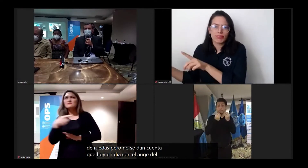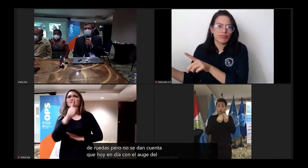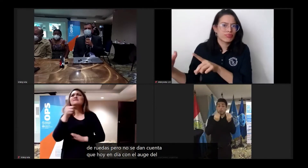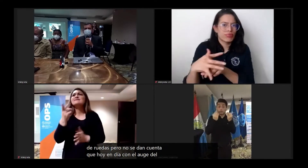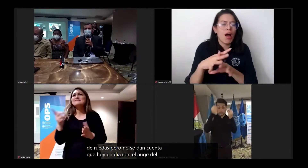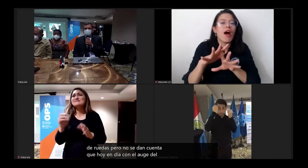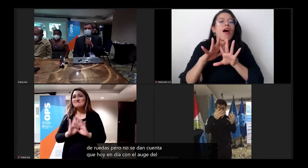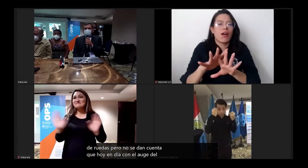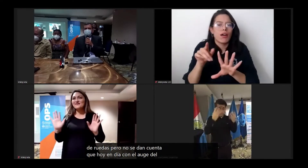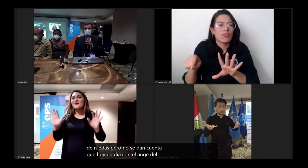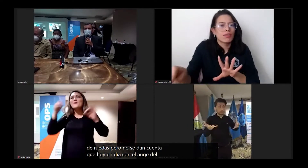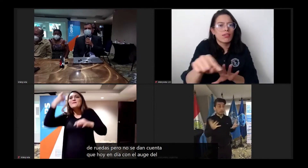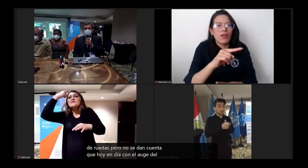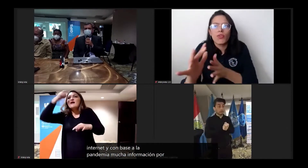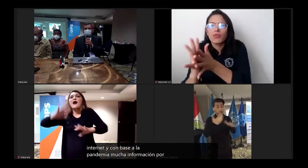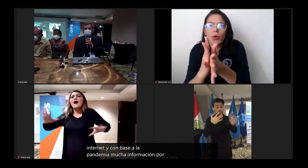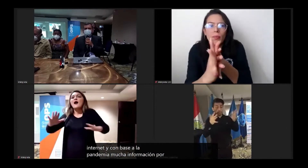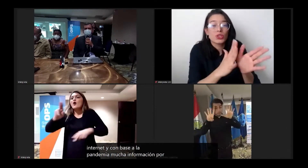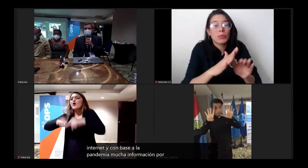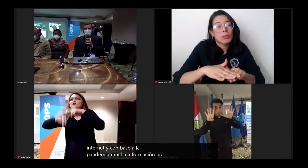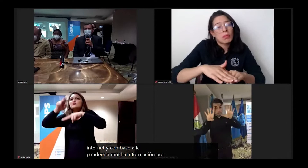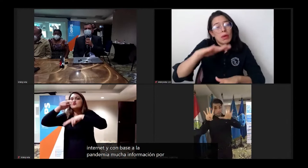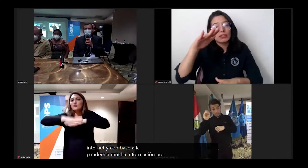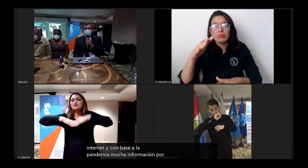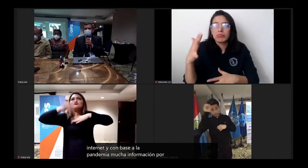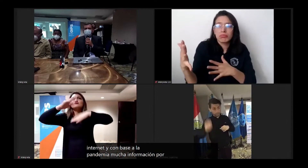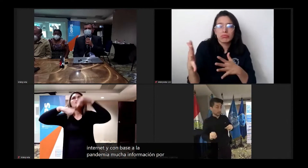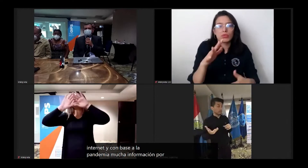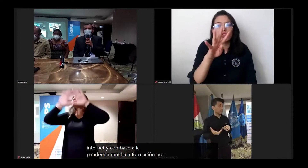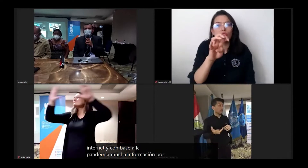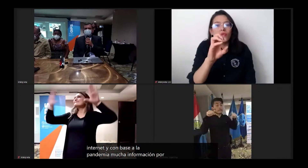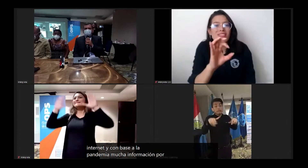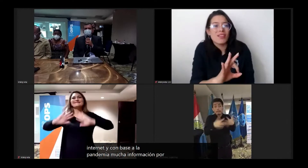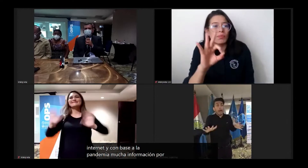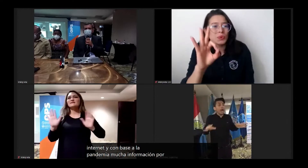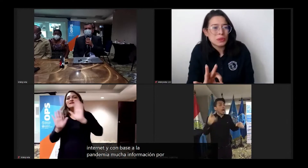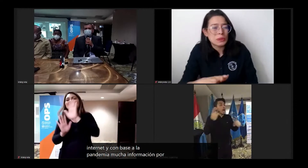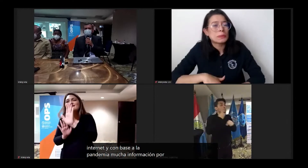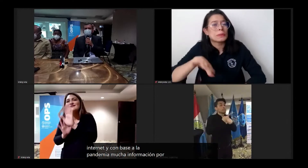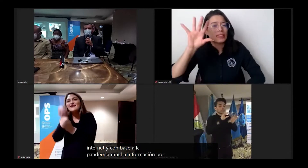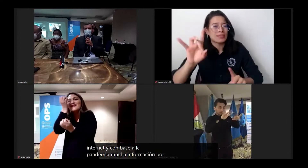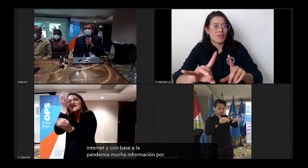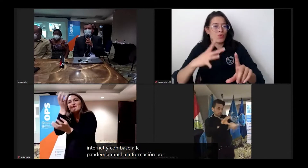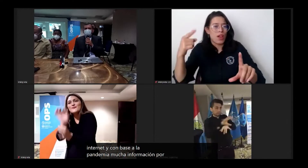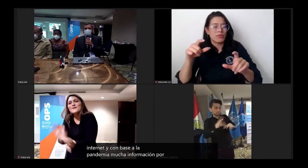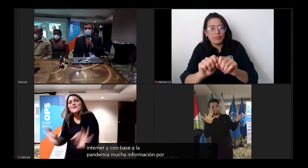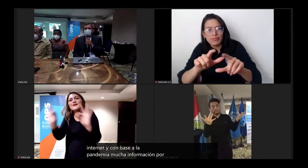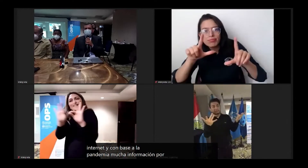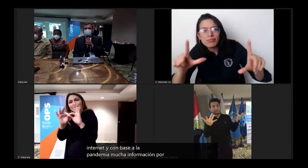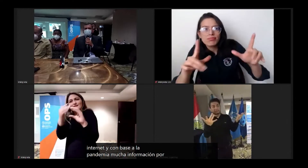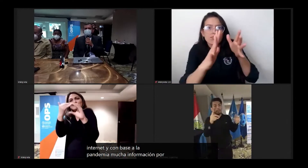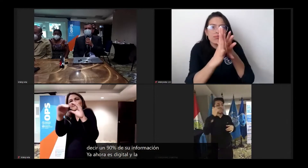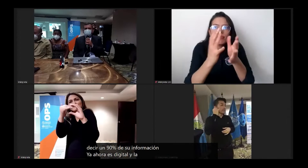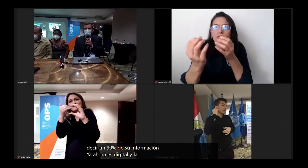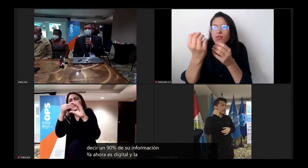por decir un 90% de esa información, ya ahora es digital. Y la tecnología a